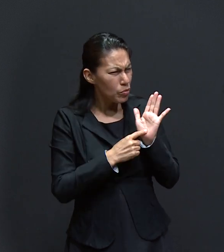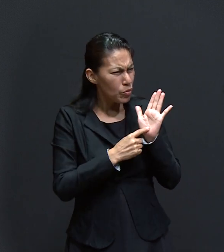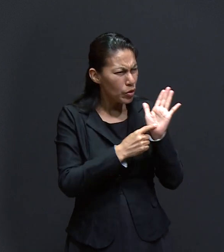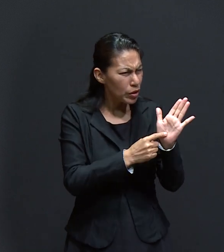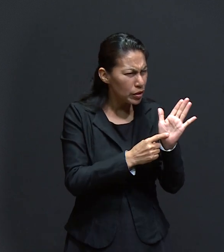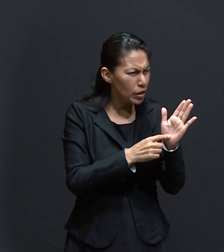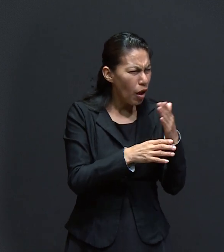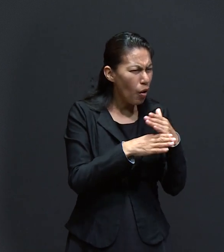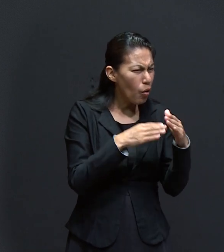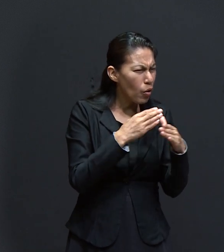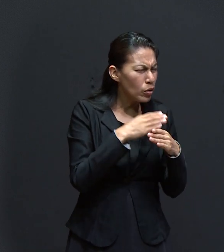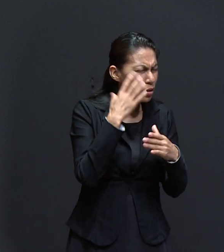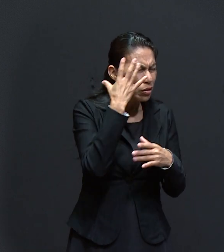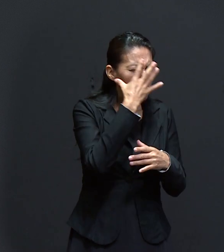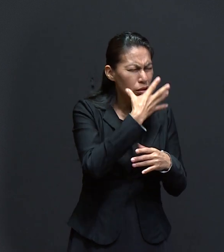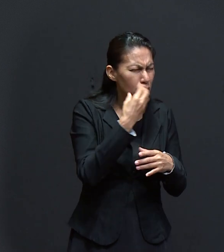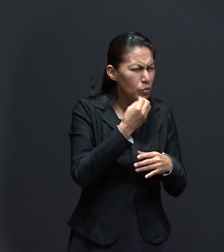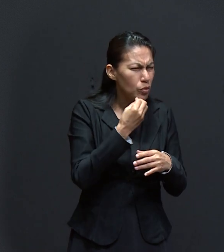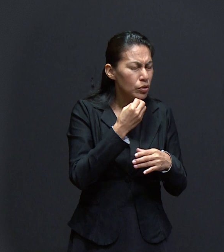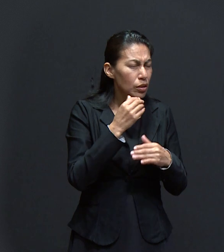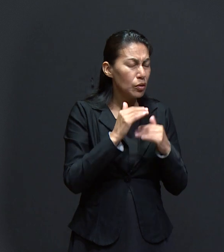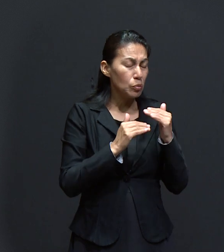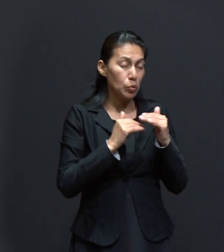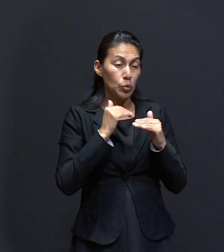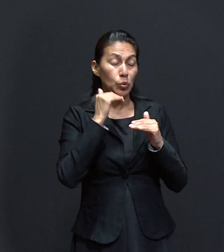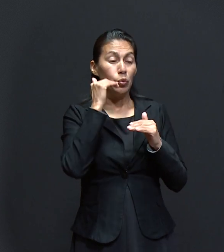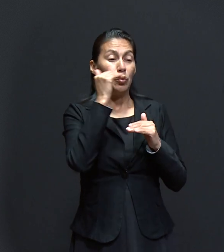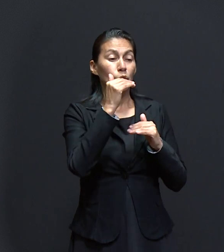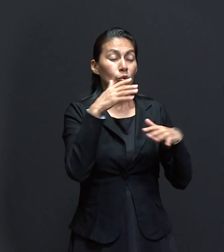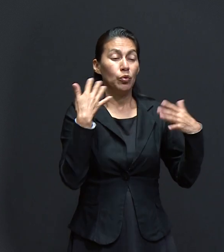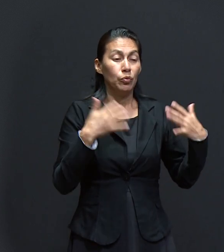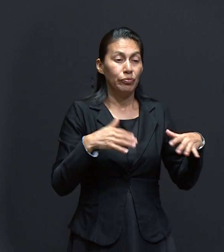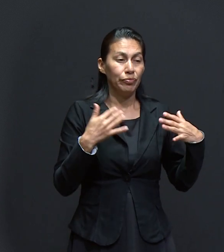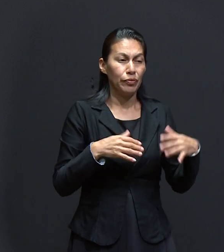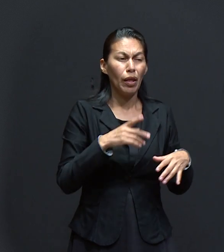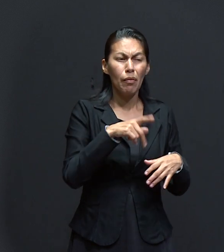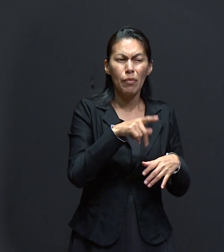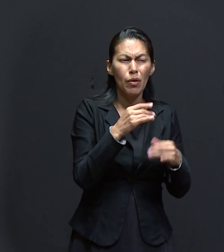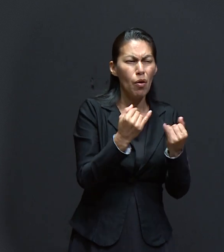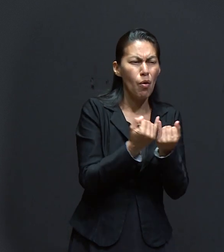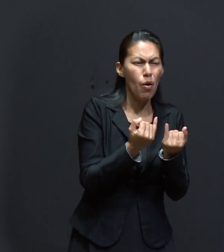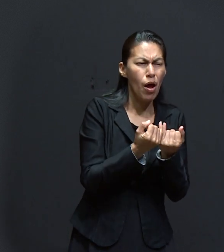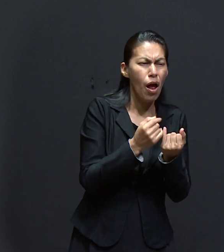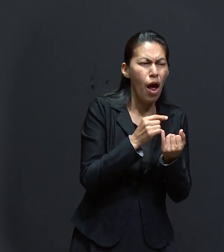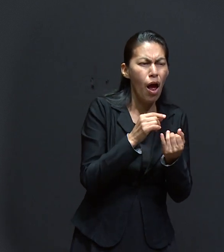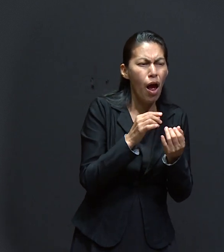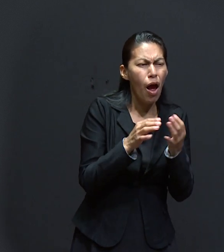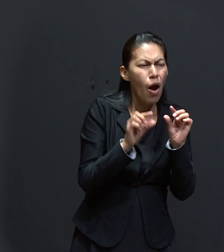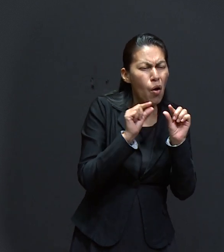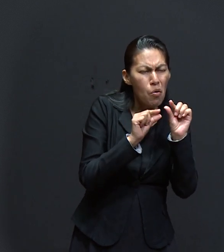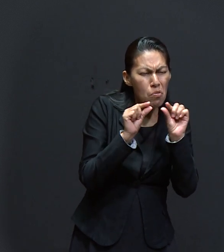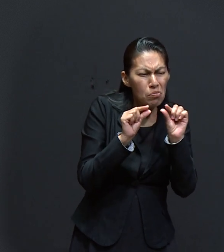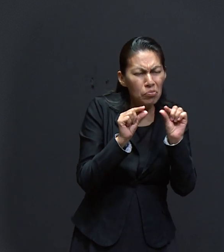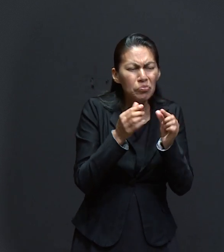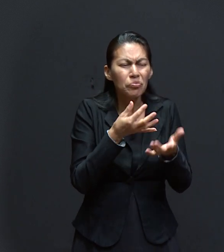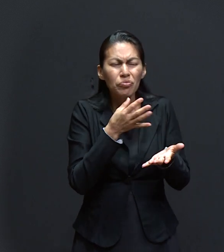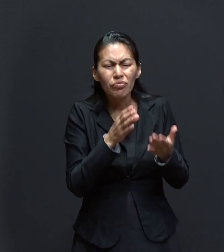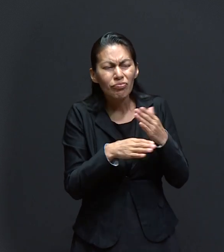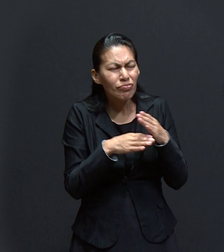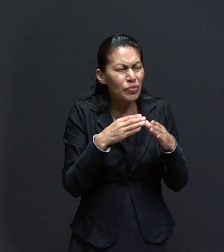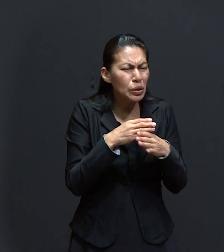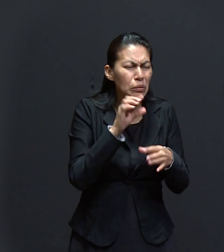se manifiesta no solamente en cosas maravillosas sobrenaturales sino en los pequeños